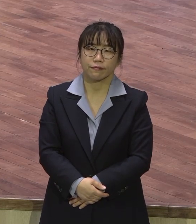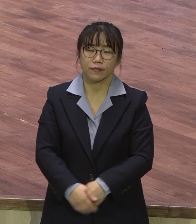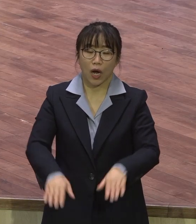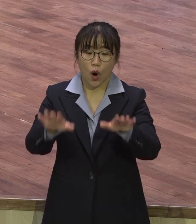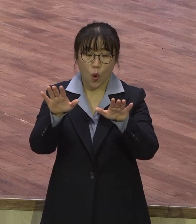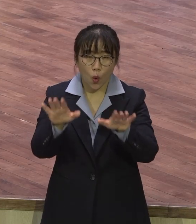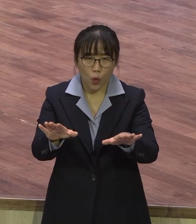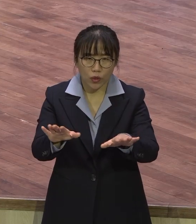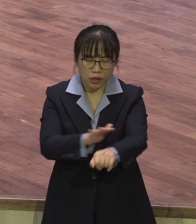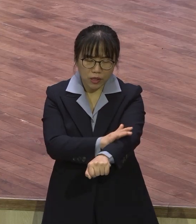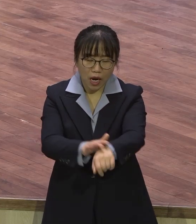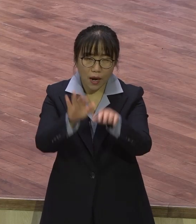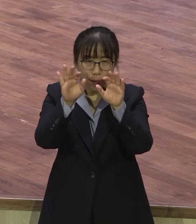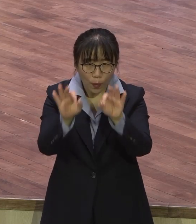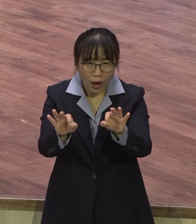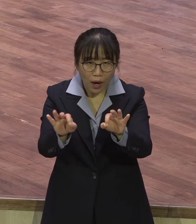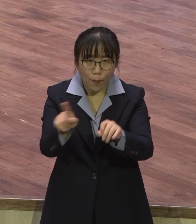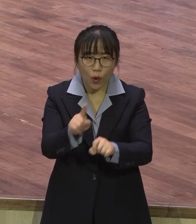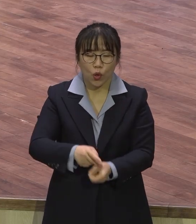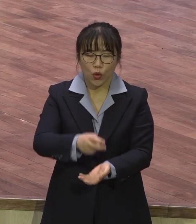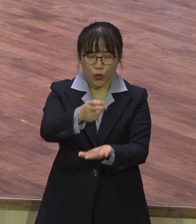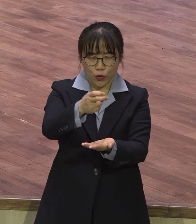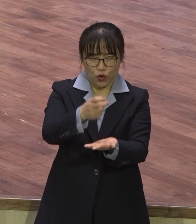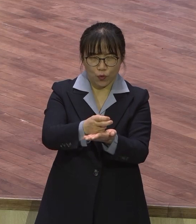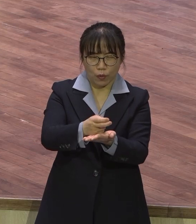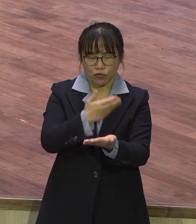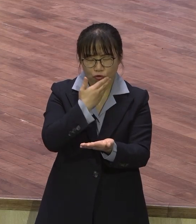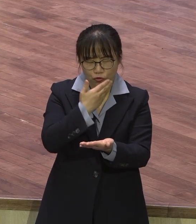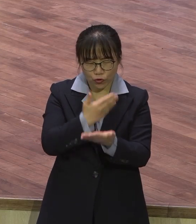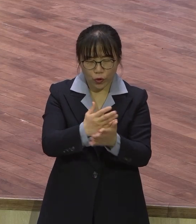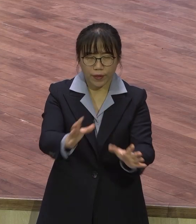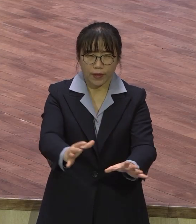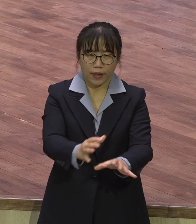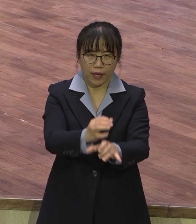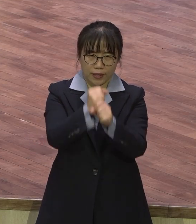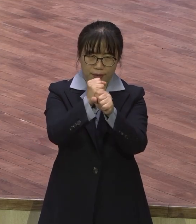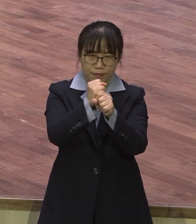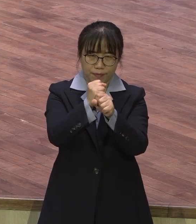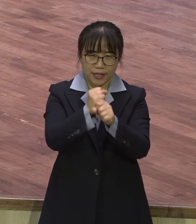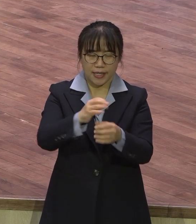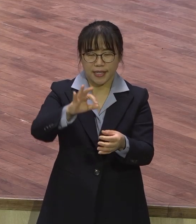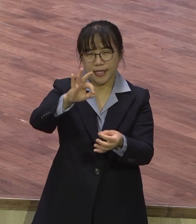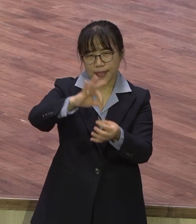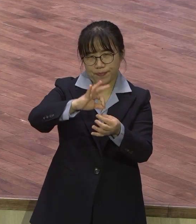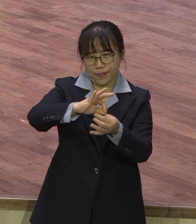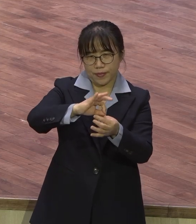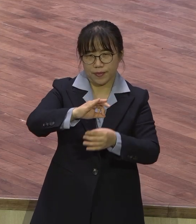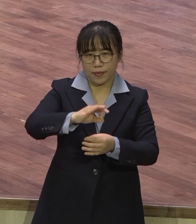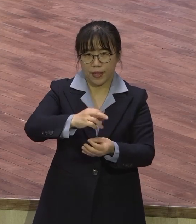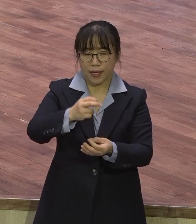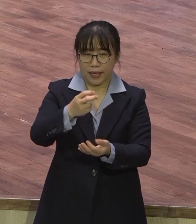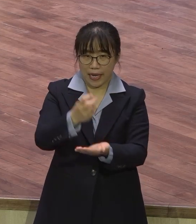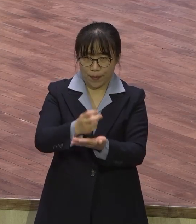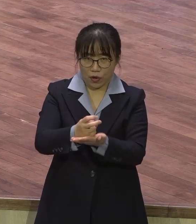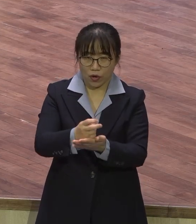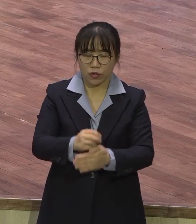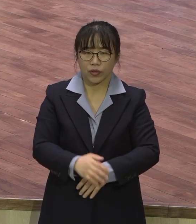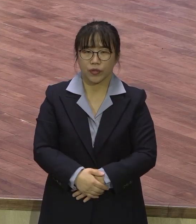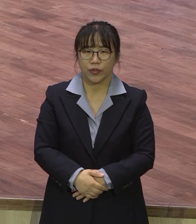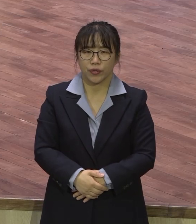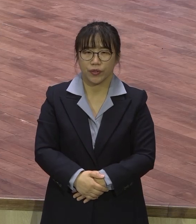살펴볼 말씀은요 율법 중에 핵심이라고 할 수 있는 십계명이에요 율법을 크게 두 가지로 나누면